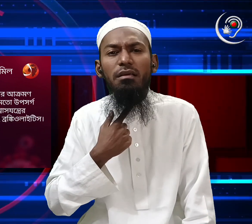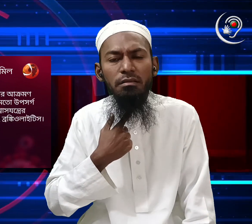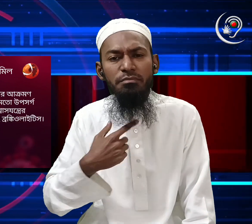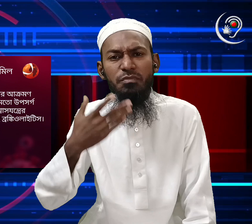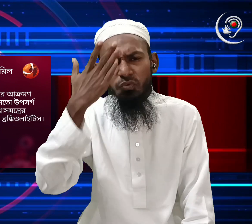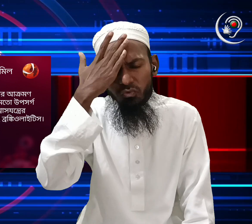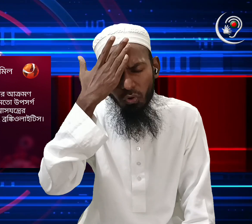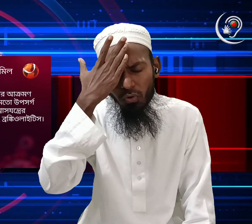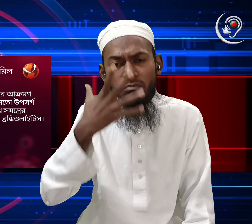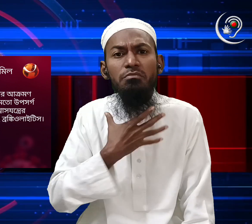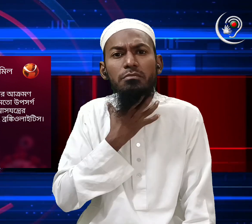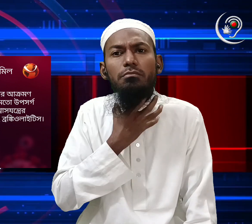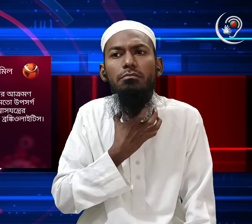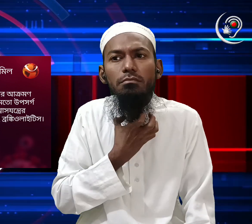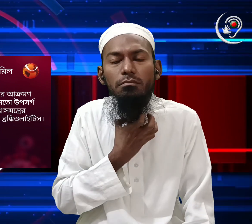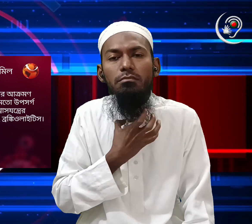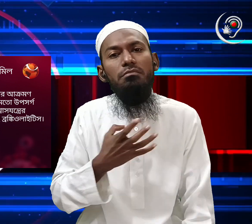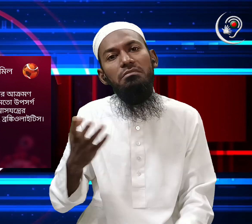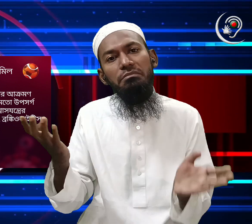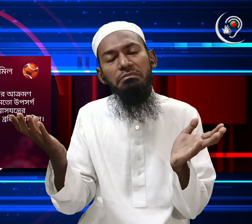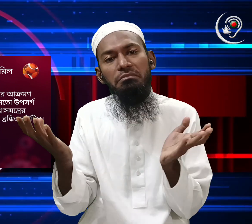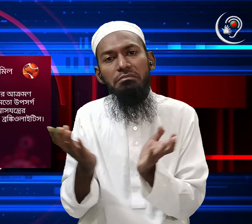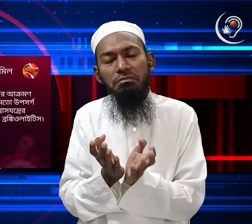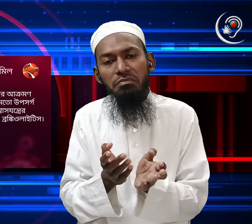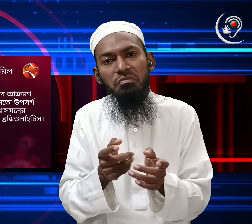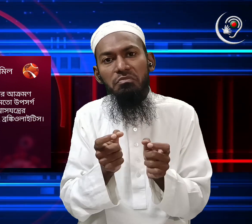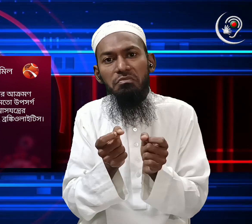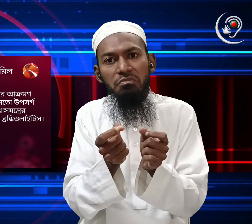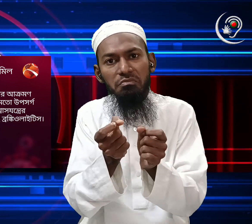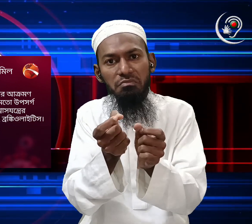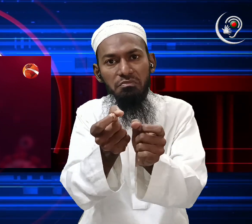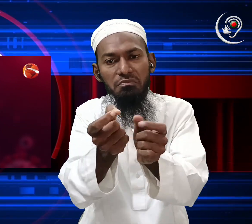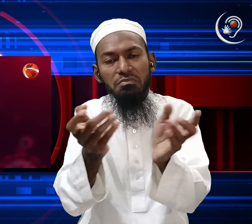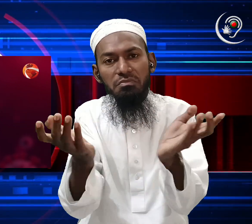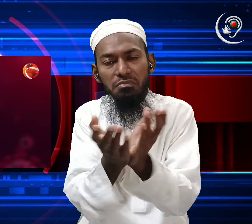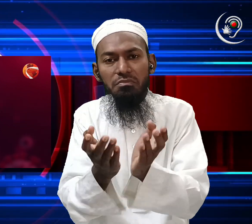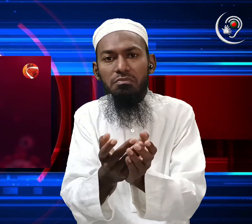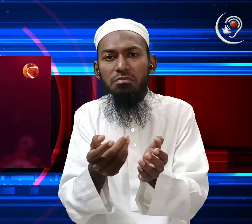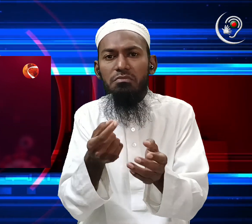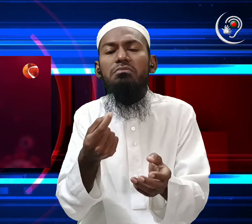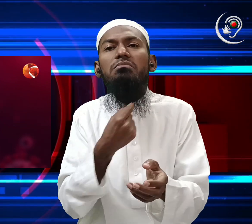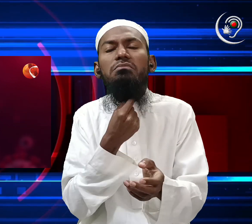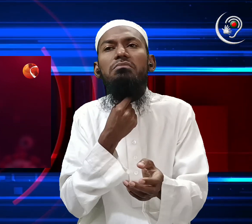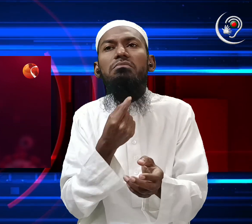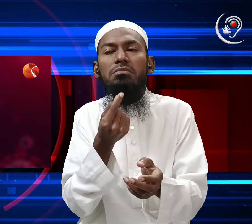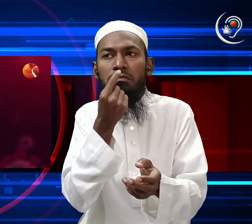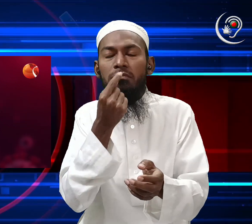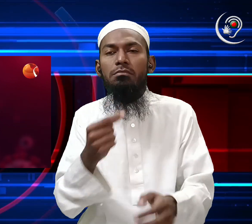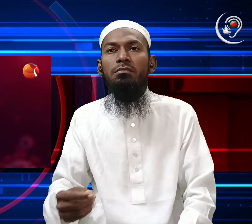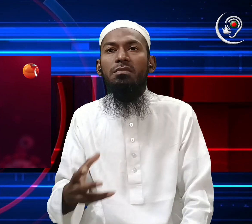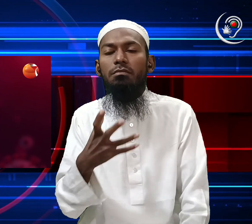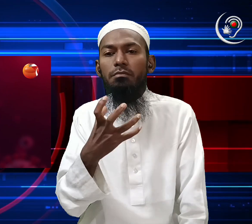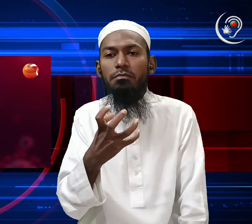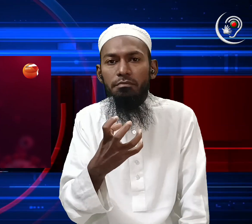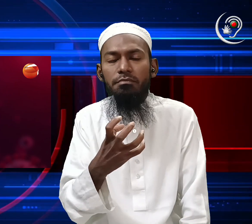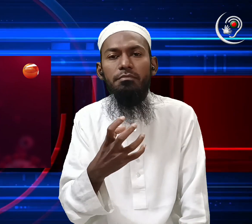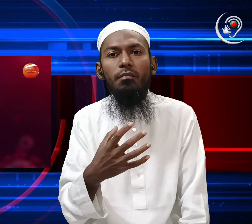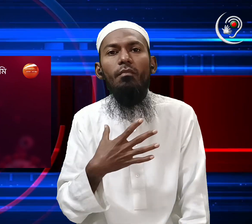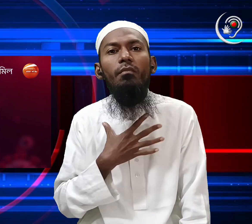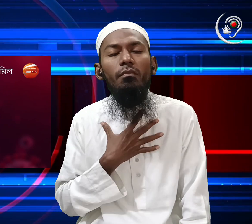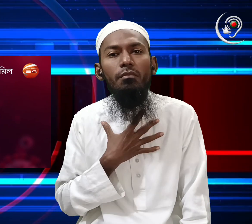উপসর্গ তৈরি করে। উভয় ভাইরাসই হালকা থেকে গুরুতর শ্বাসযন্ত্রের সমস্যার কারণ হতে পারে, যেমন নিউমোনিয়া এবং